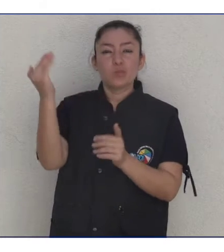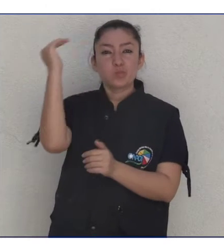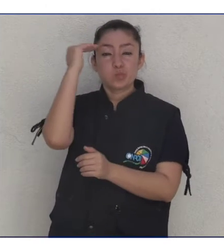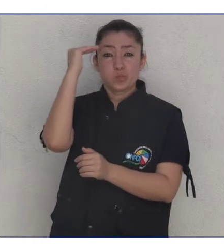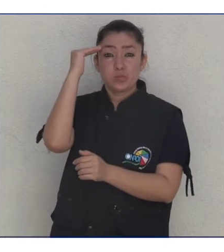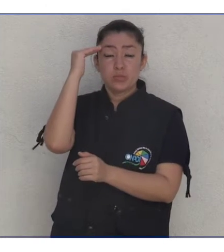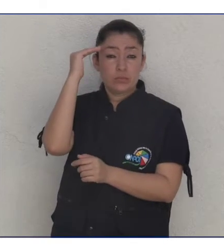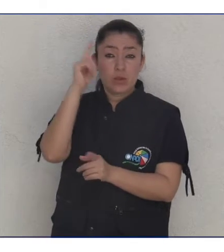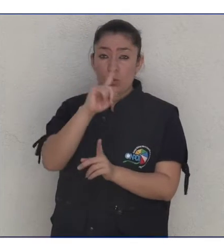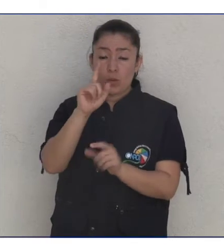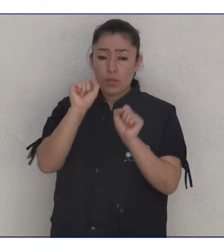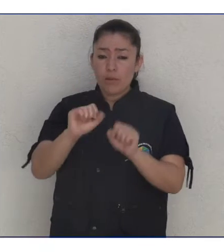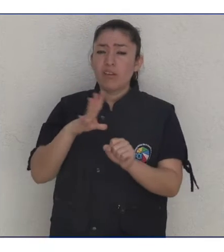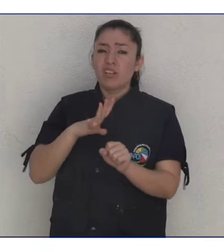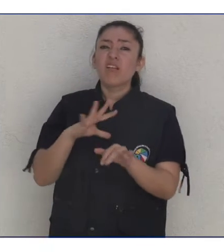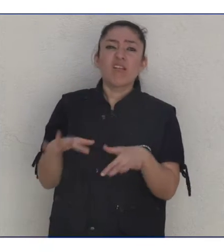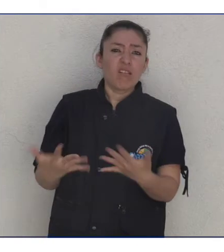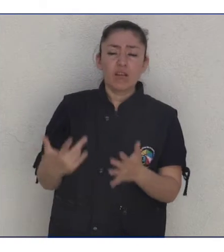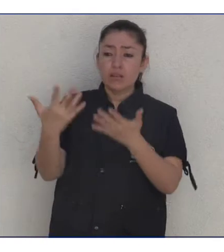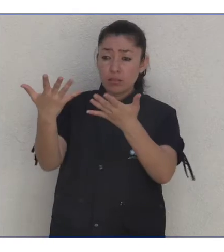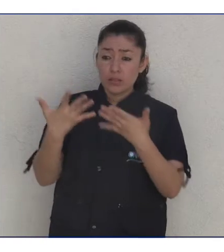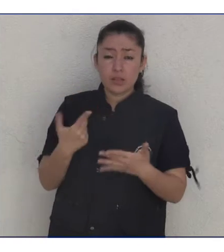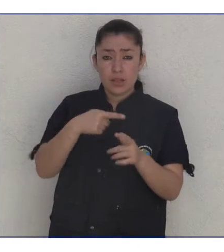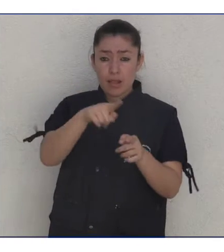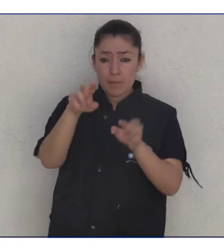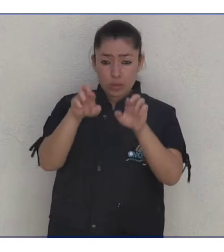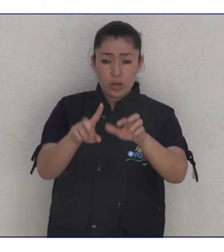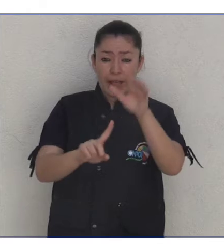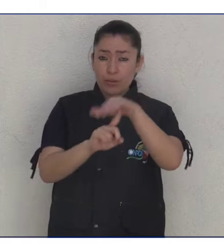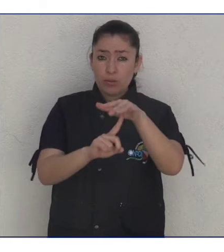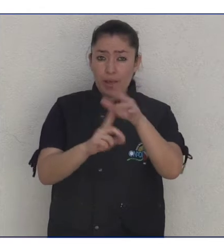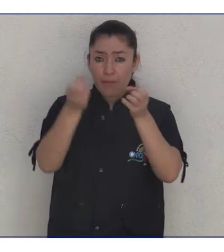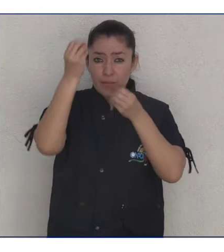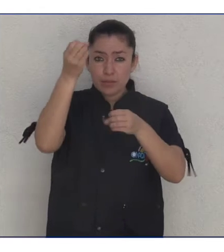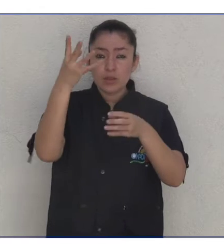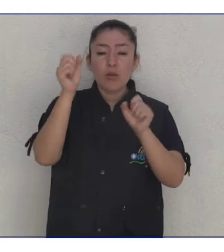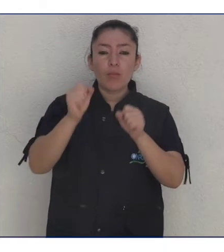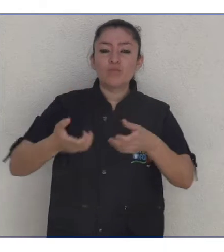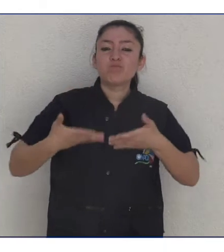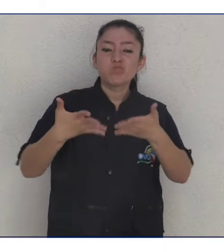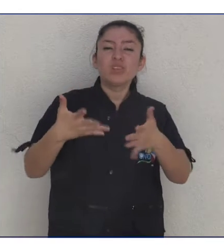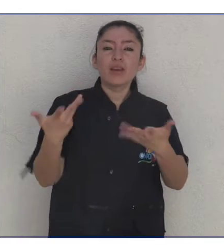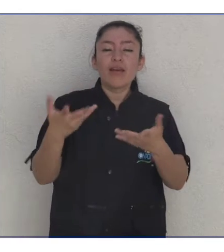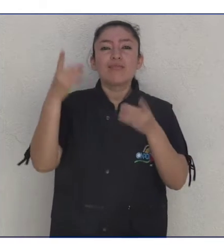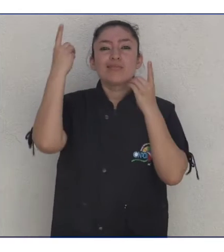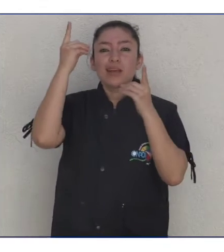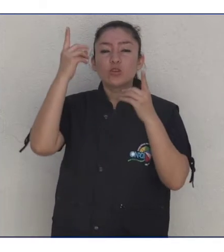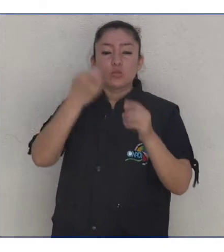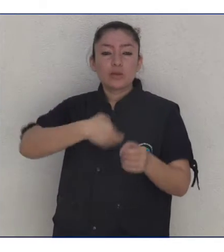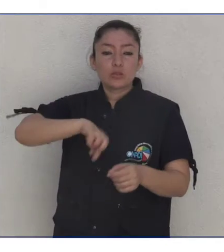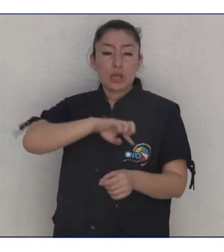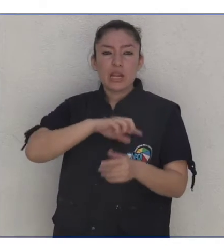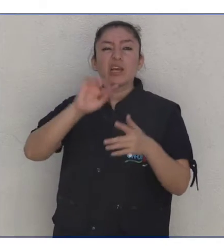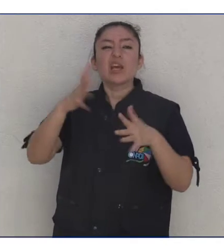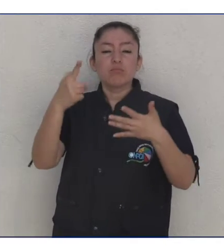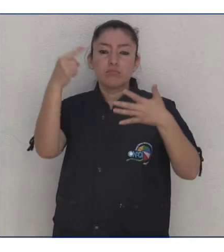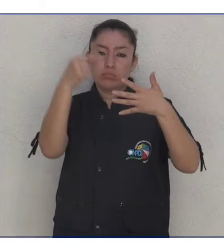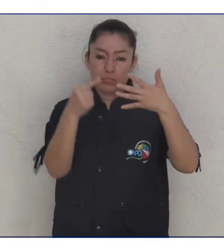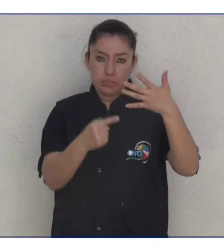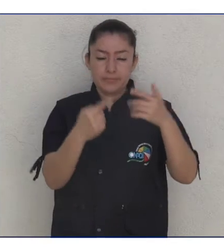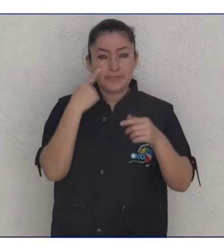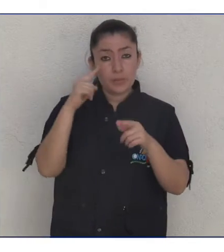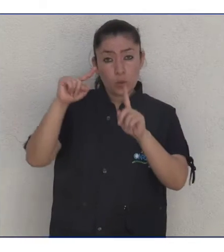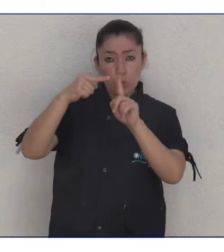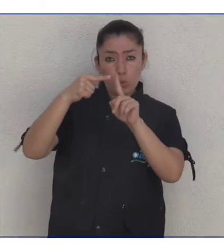del consentimiento. No se requerirá el consentimiento del titular de la información para proporcionar los datos personales en los siguientes